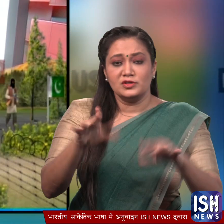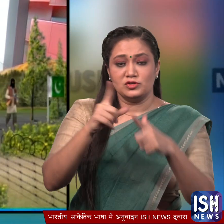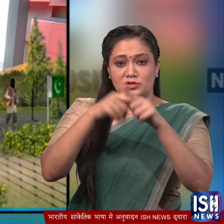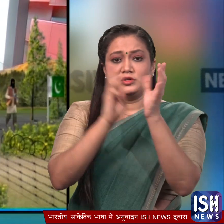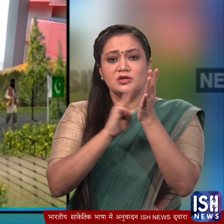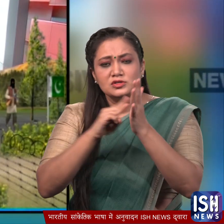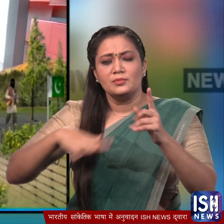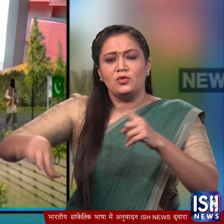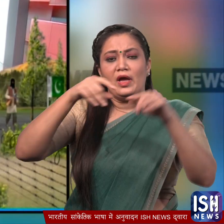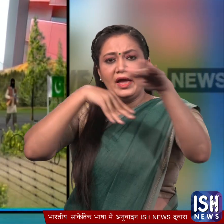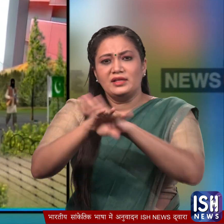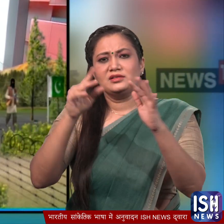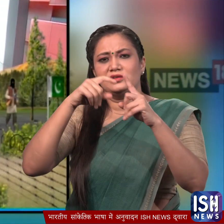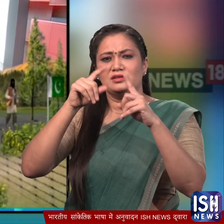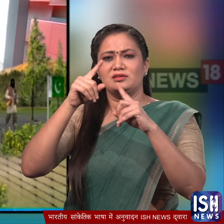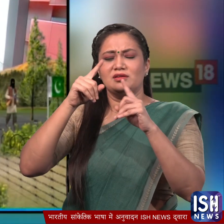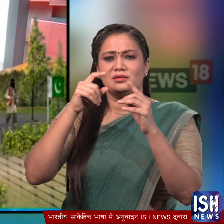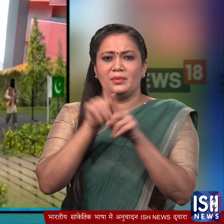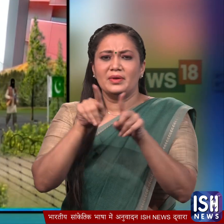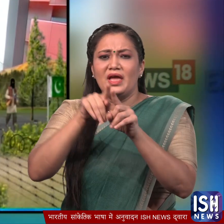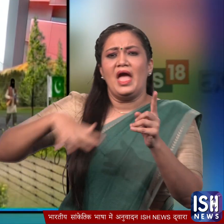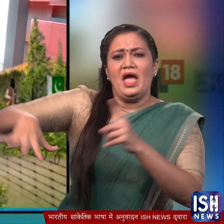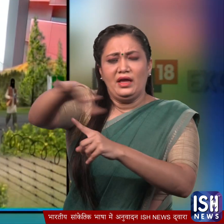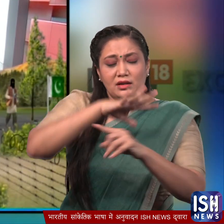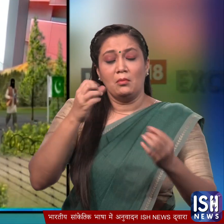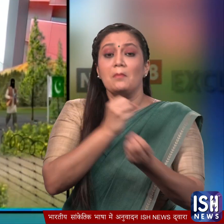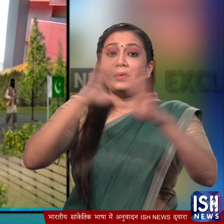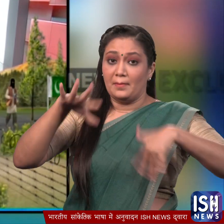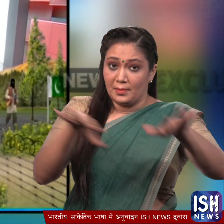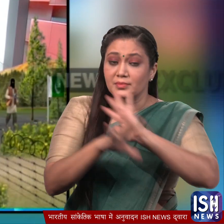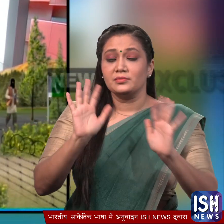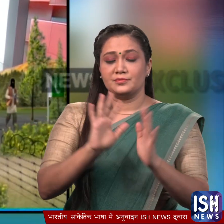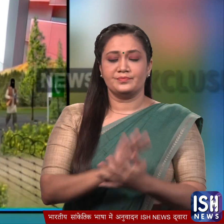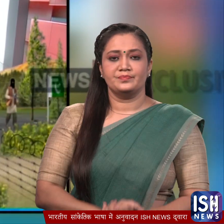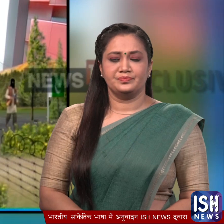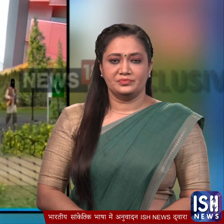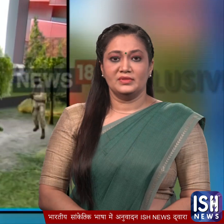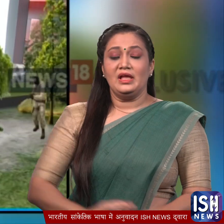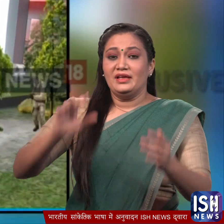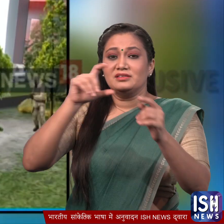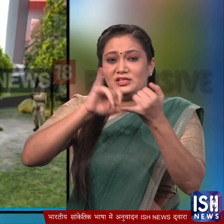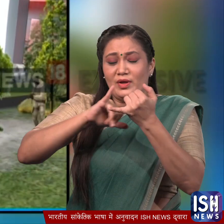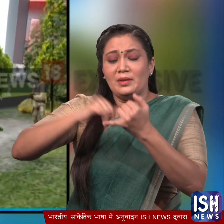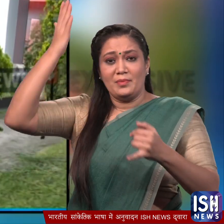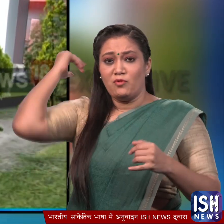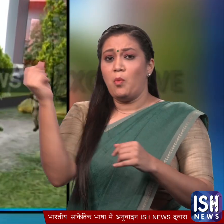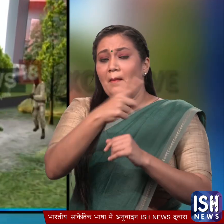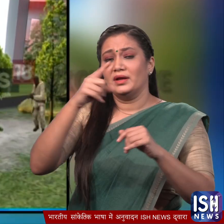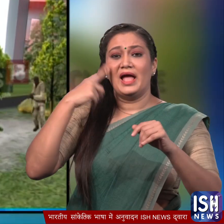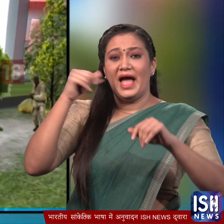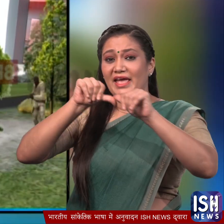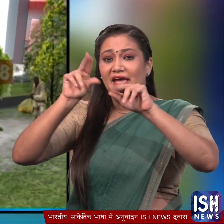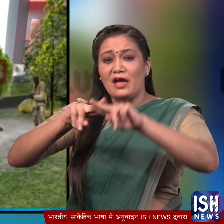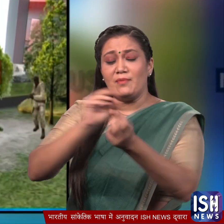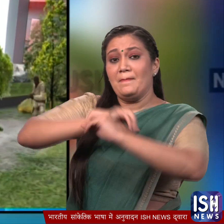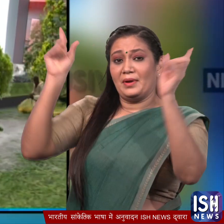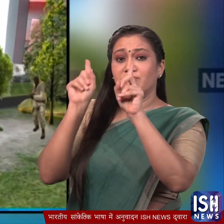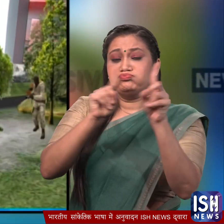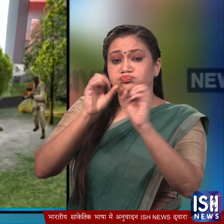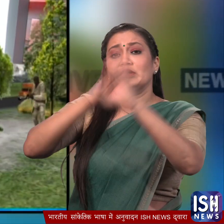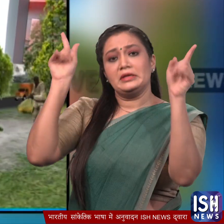है जिन्हें ड्राइविंग की ABCD बुनियादी नियम की जानकारी नहीं होती, या फिर हम उन्हें नियम मानते ही नहीं है। जबकि भारत में